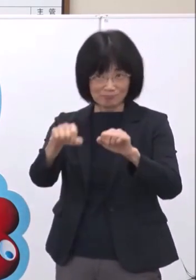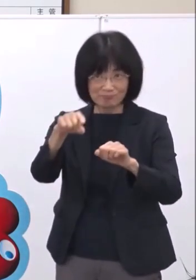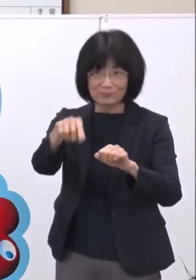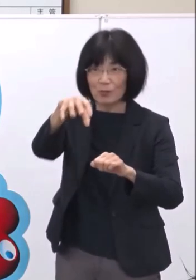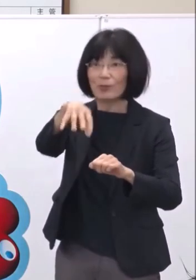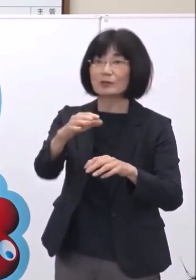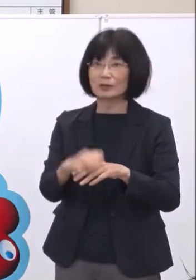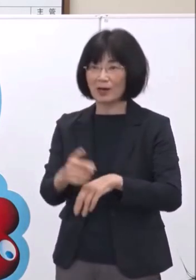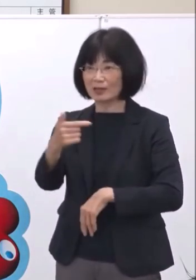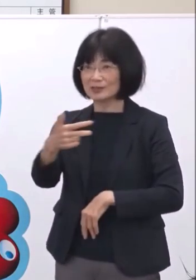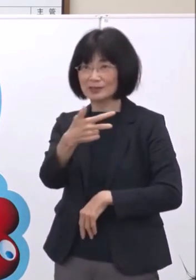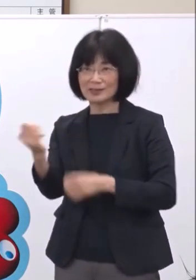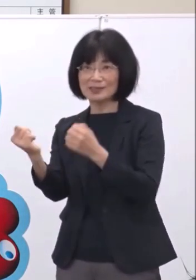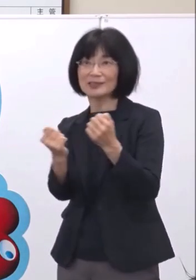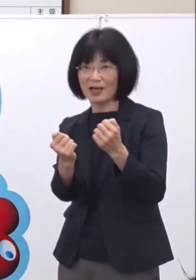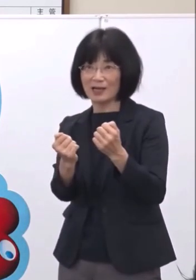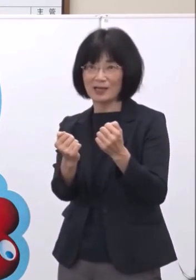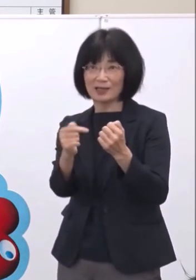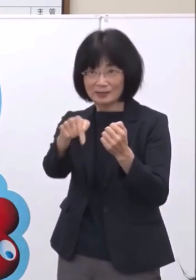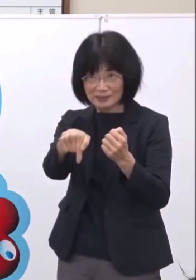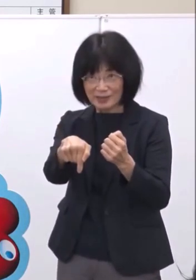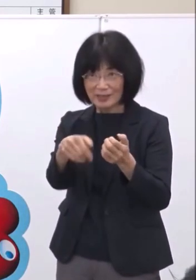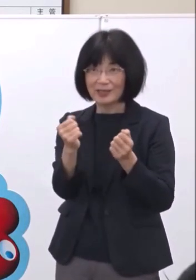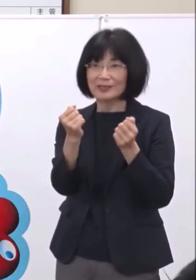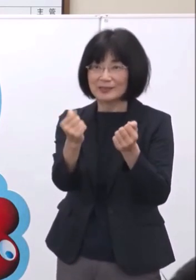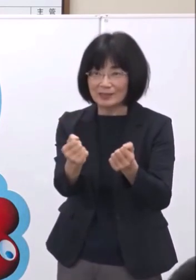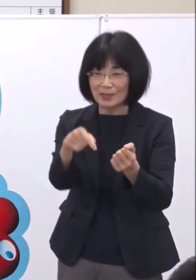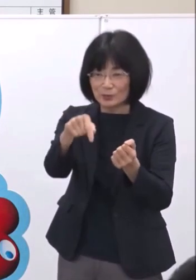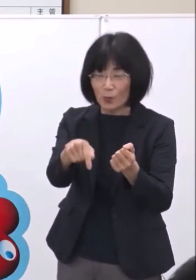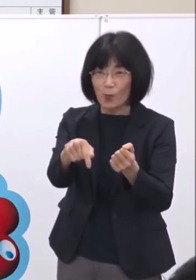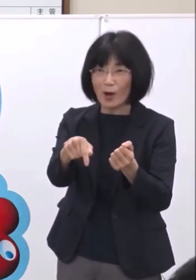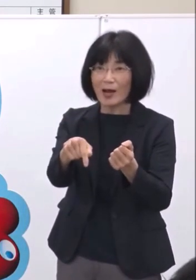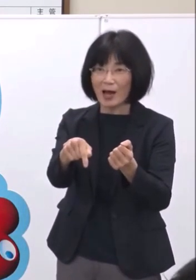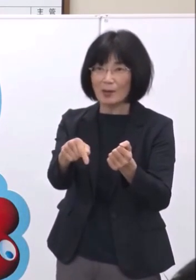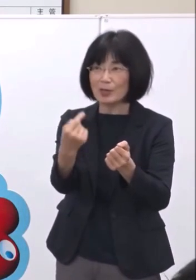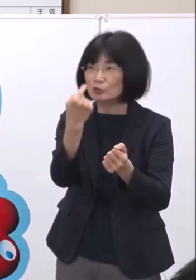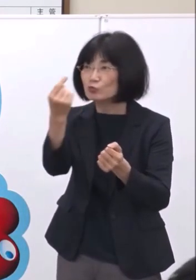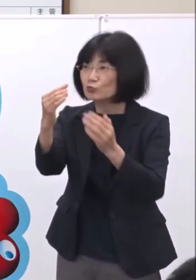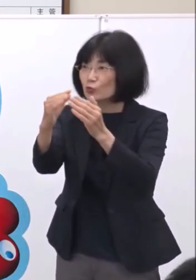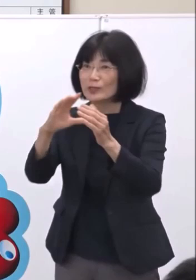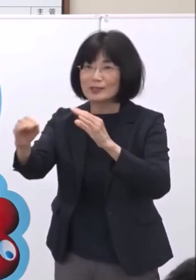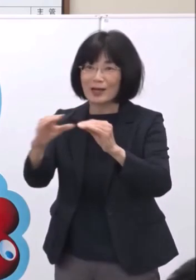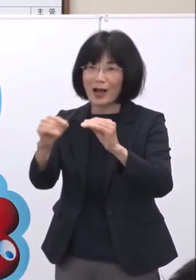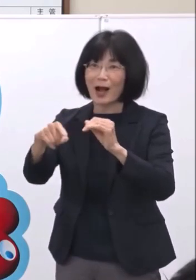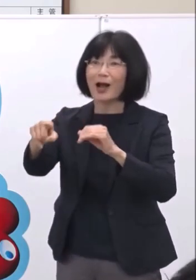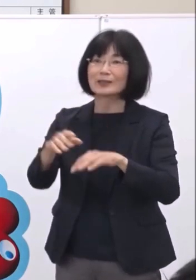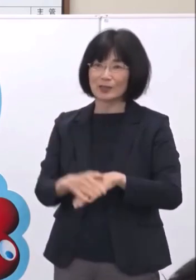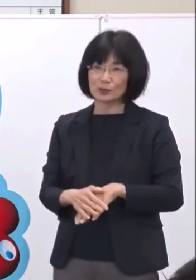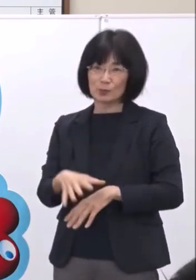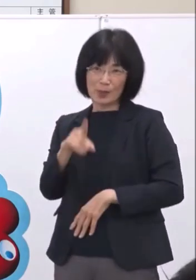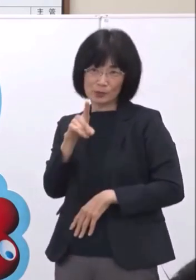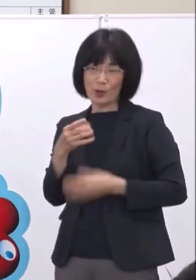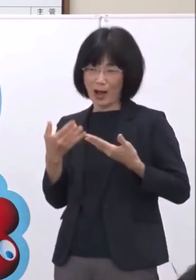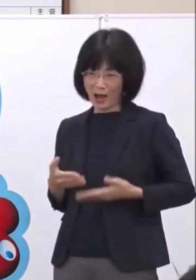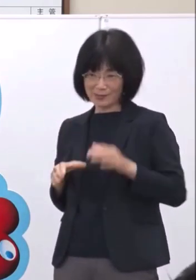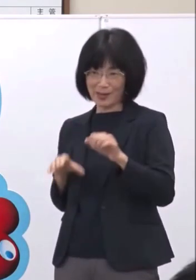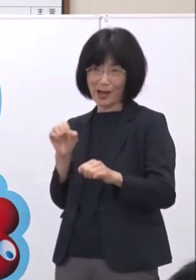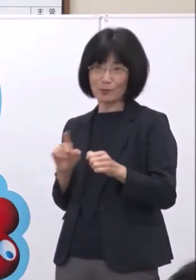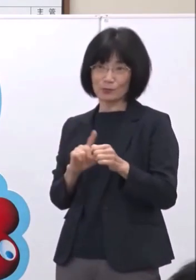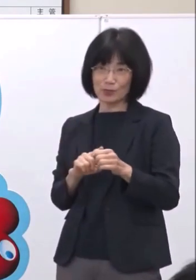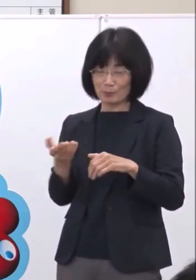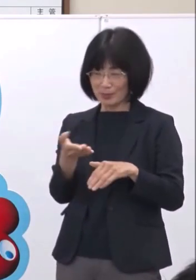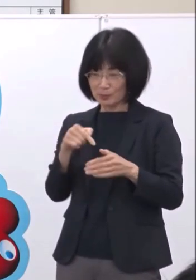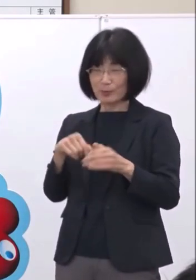難するけど、そのまま自分のご自宅に帰るのが考えられるので、まずは安全確保のために島内に留まって、そしてそこ